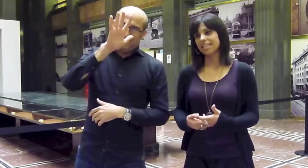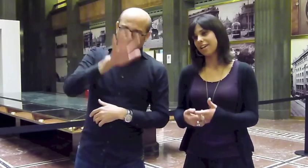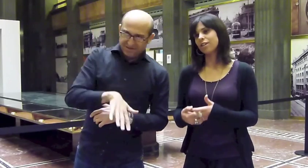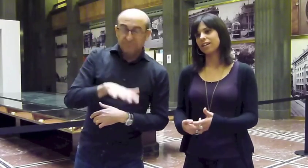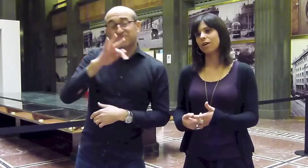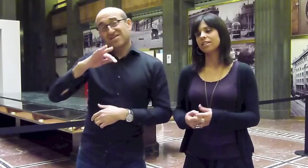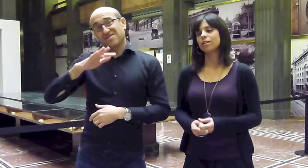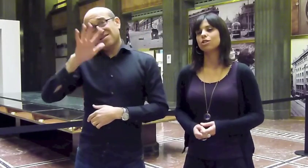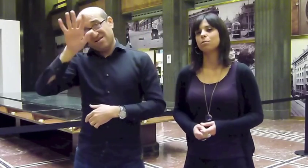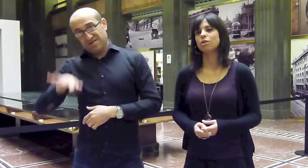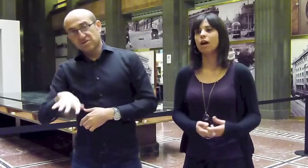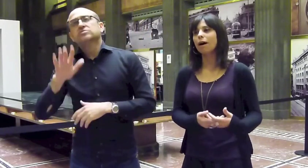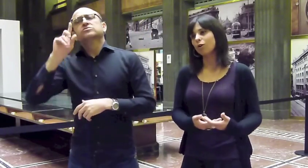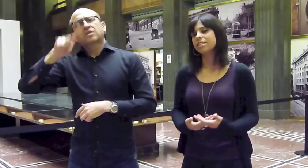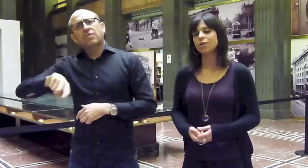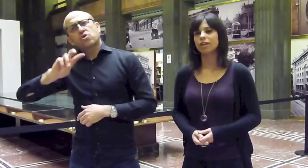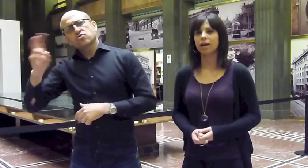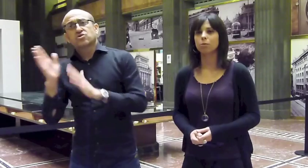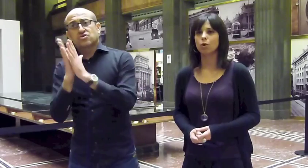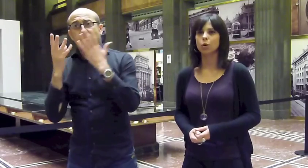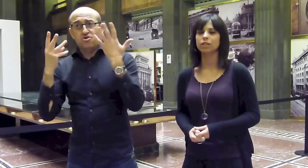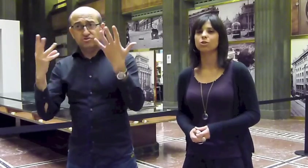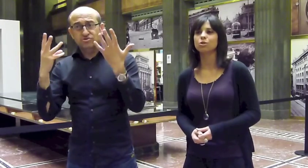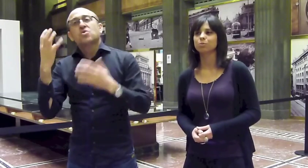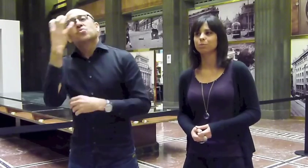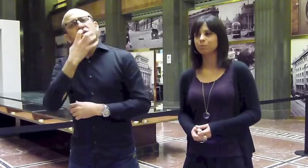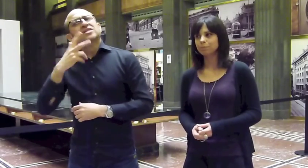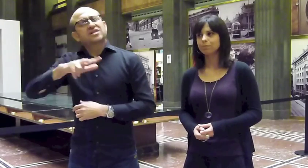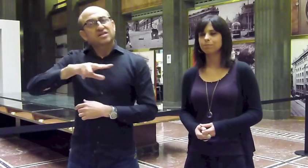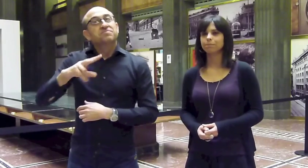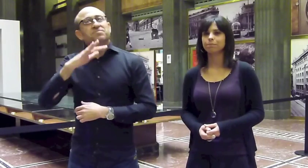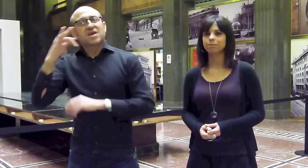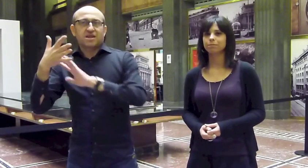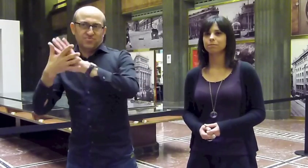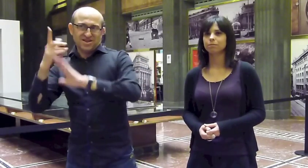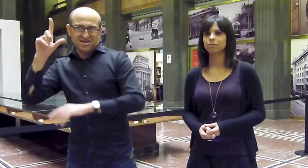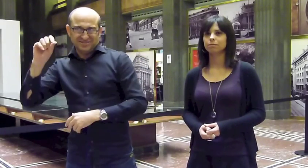en castellano y en lengua de signos española bajo el sello de Caramuco Cuentos.